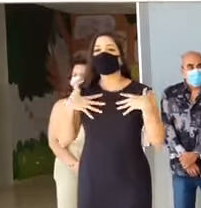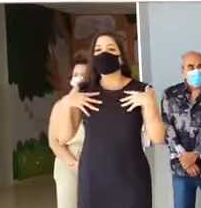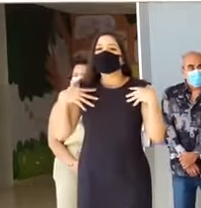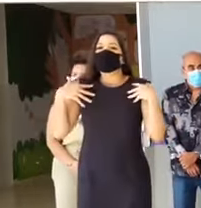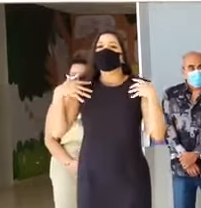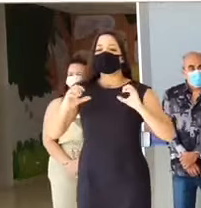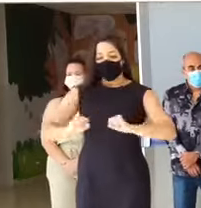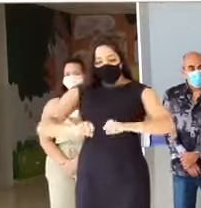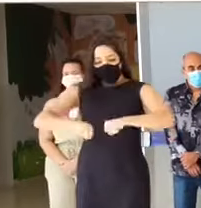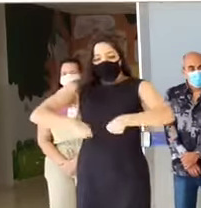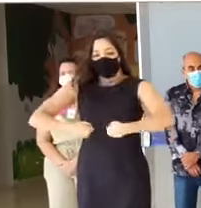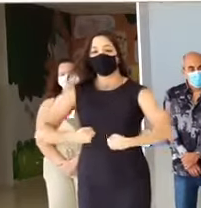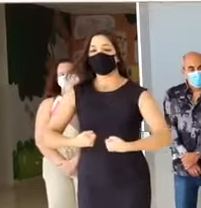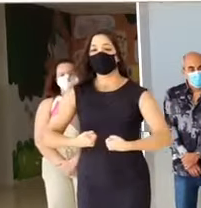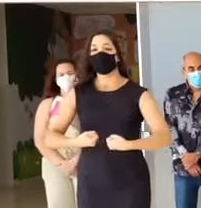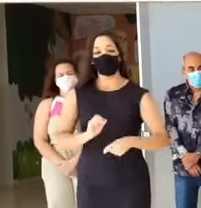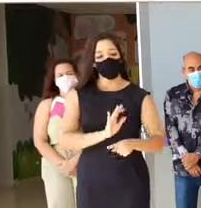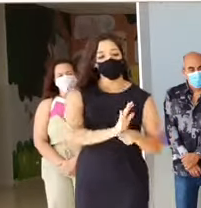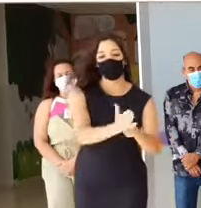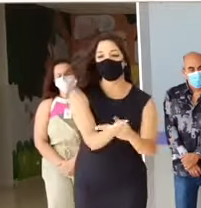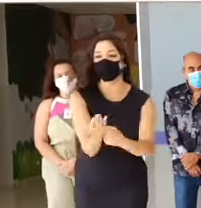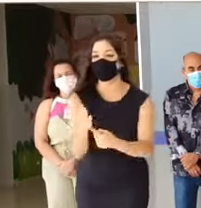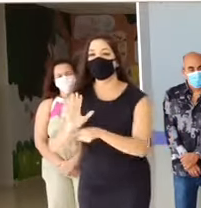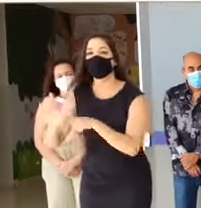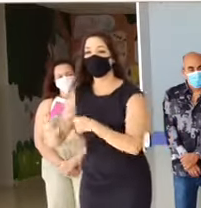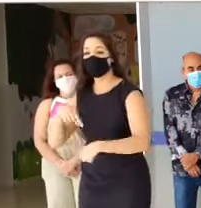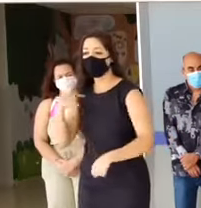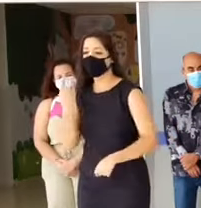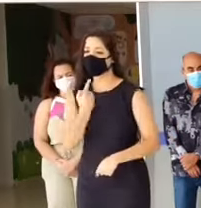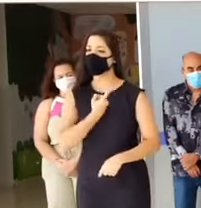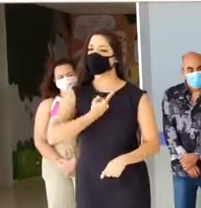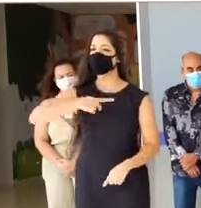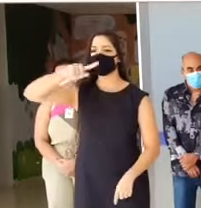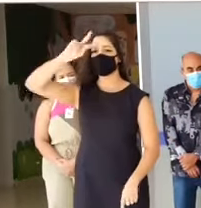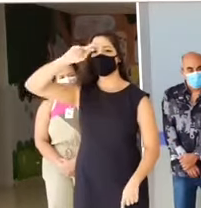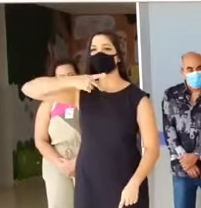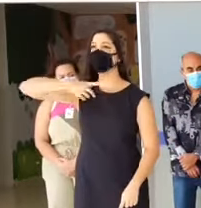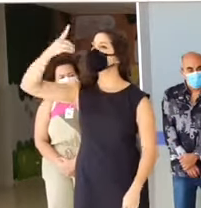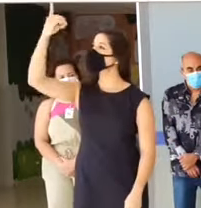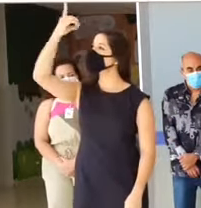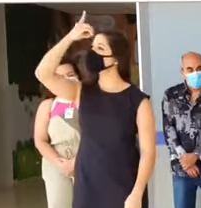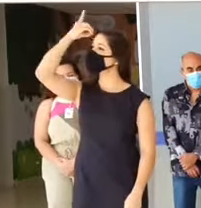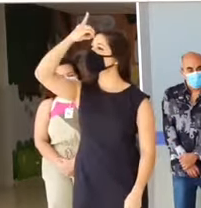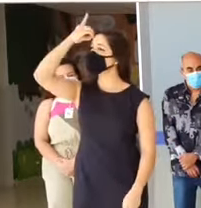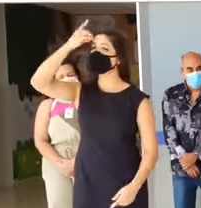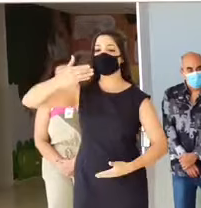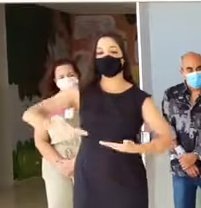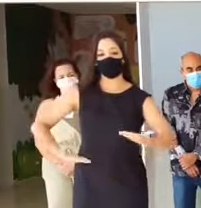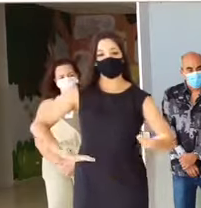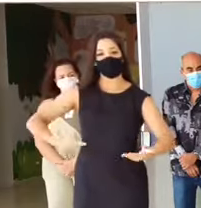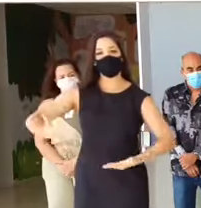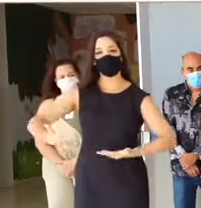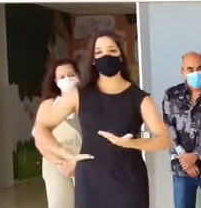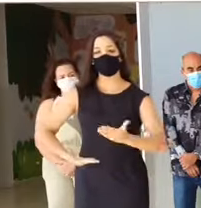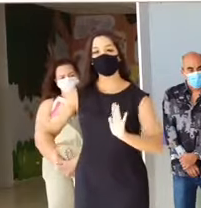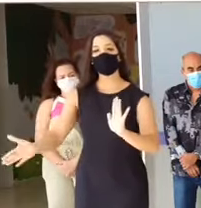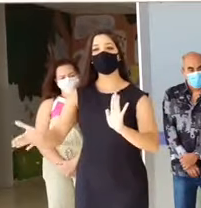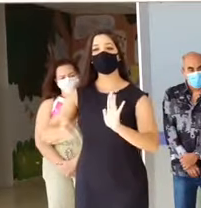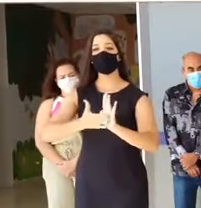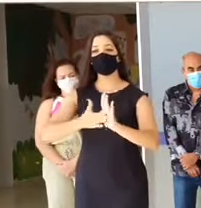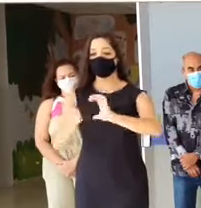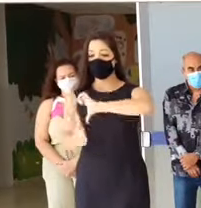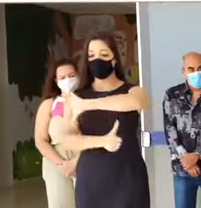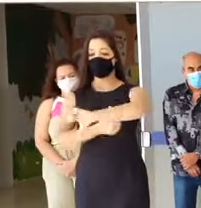sadio empenho pelo bem do próximo, focados em nossa vocação, servir, e o nosso propósito,